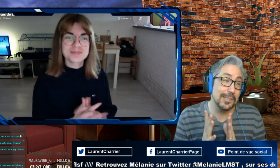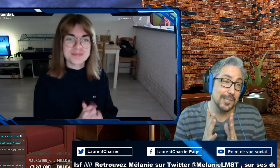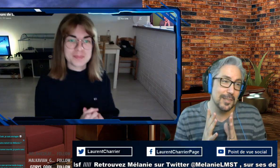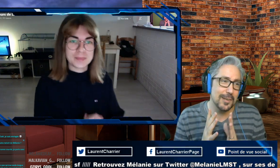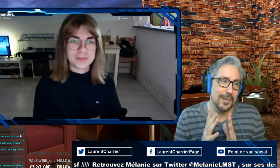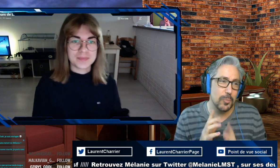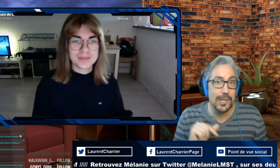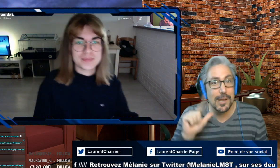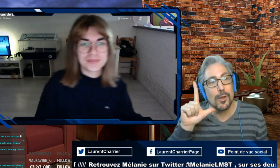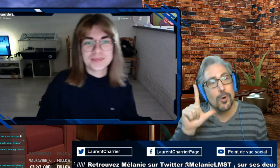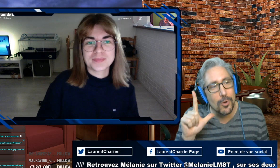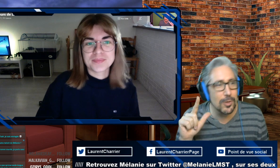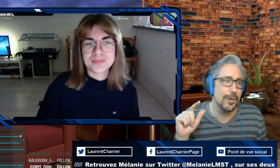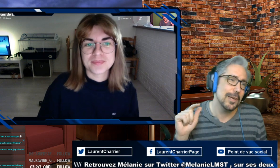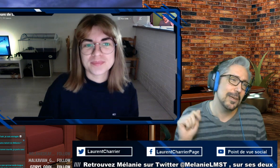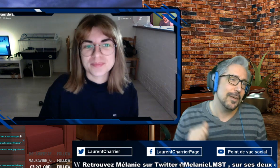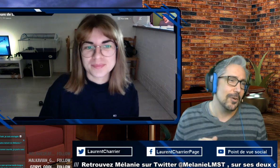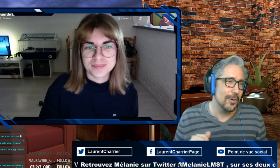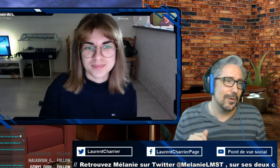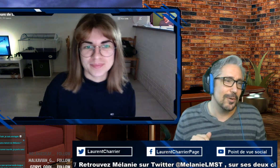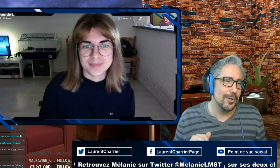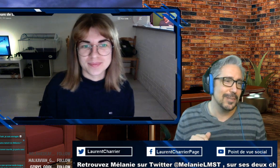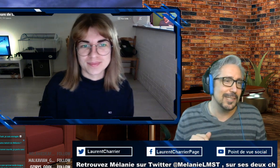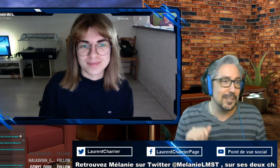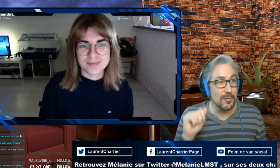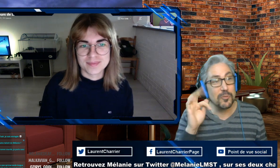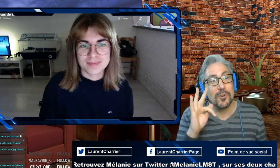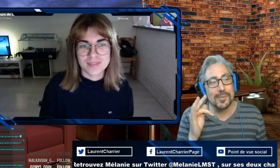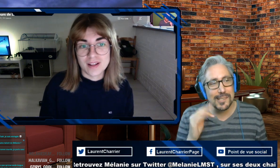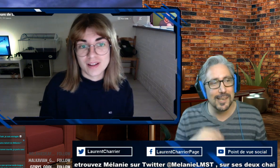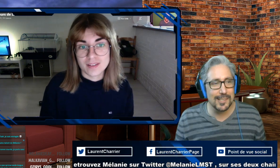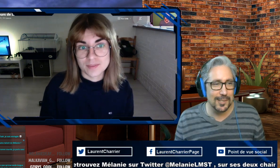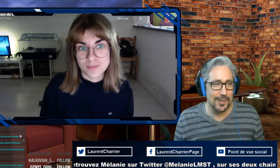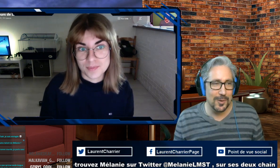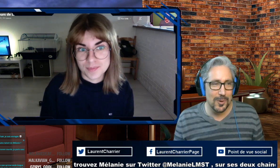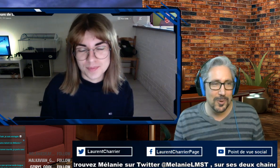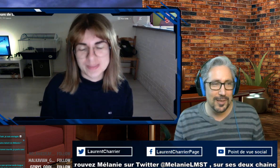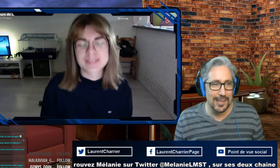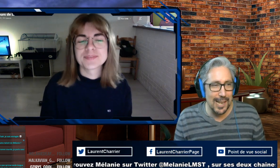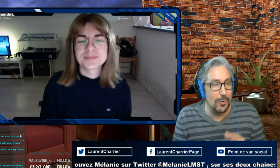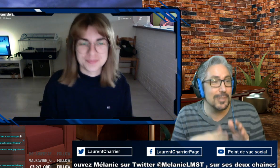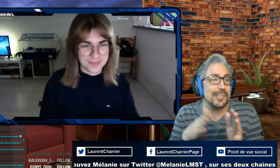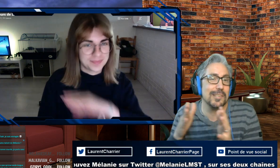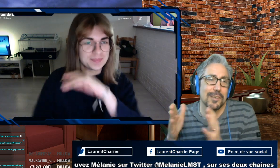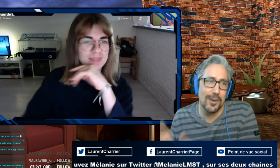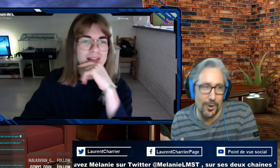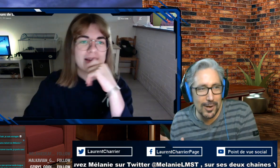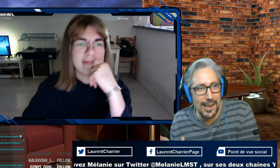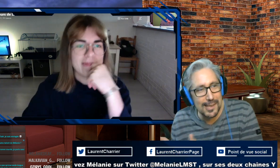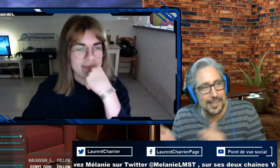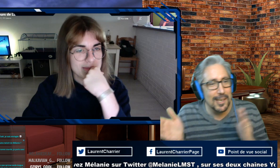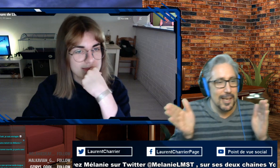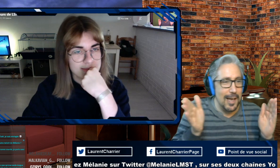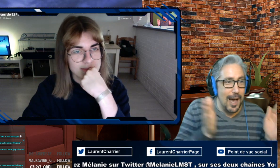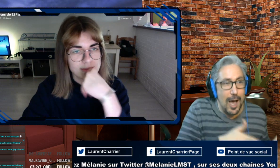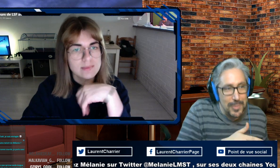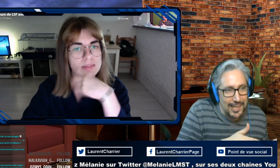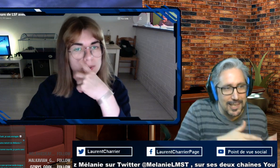langue des signes? Ok, il y a la langue des signes française, il y a la langue des signes